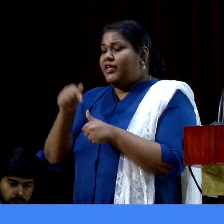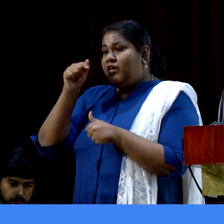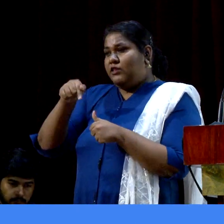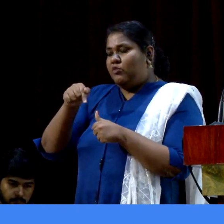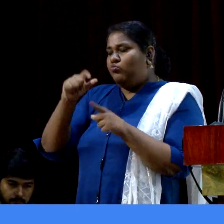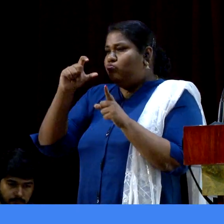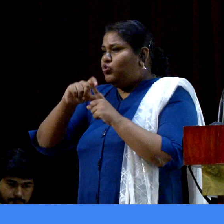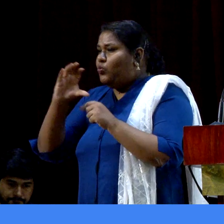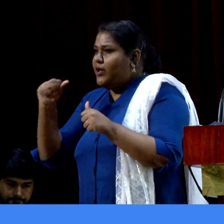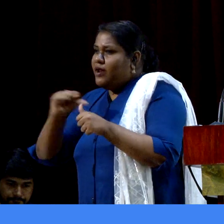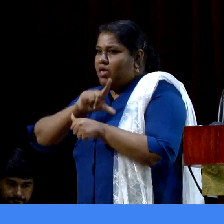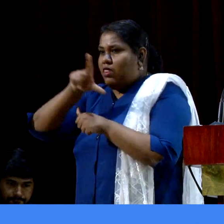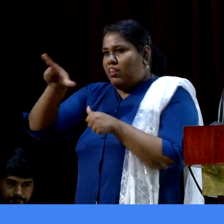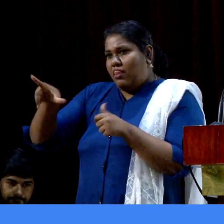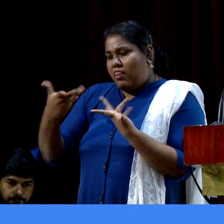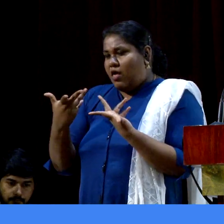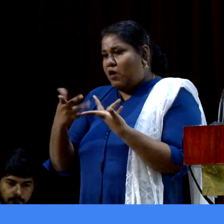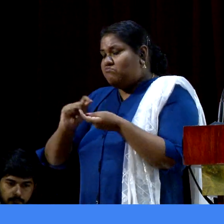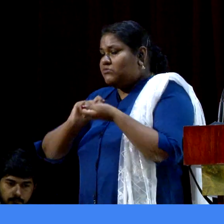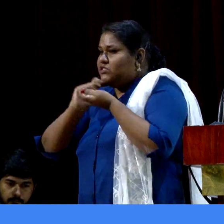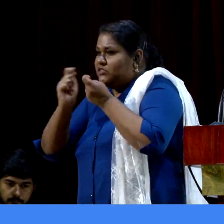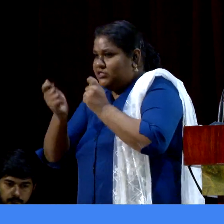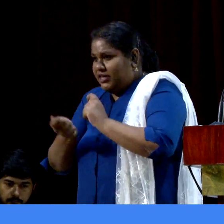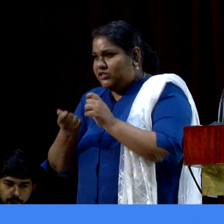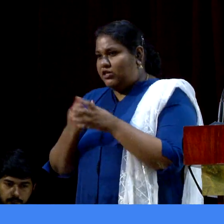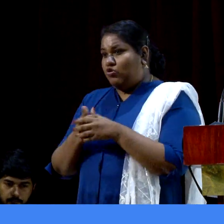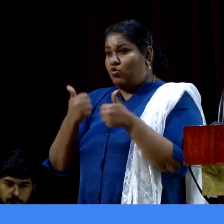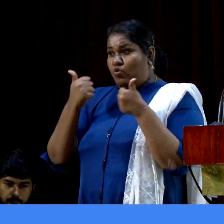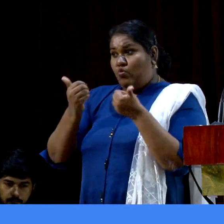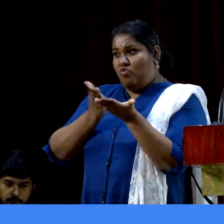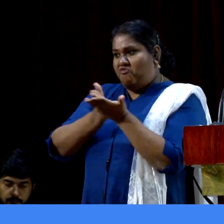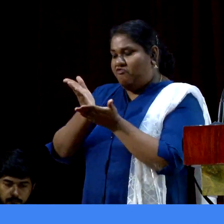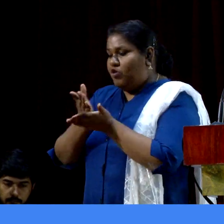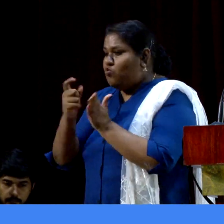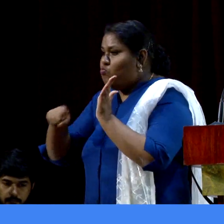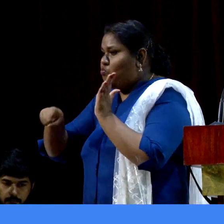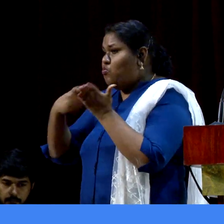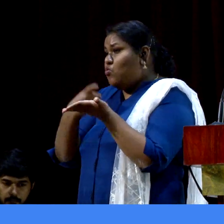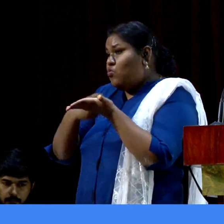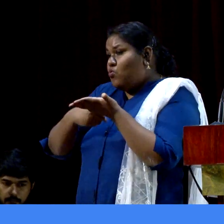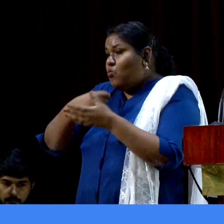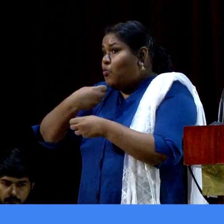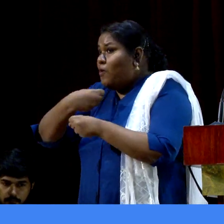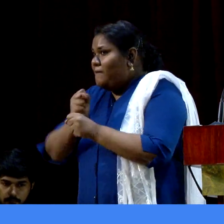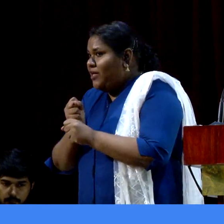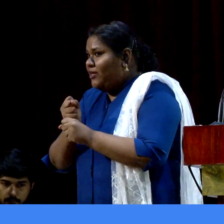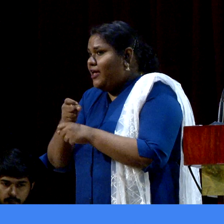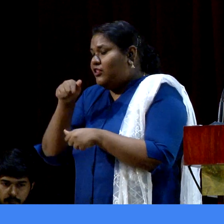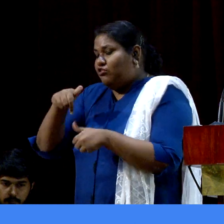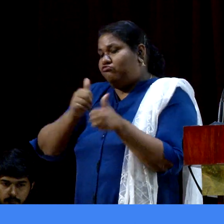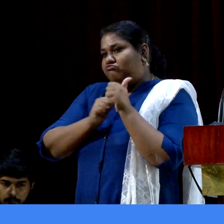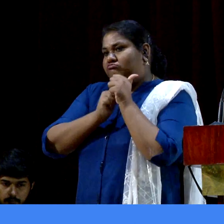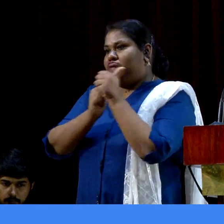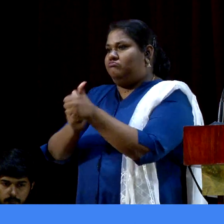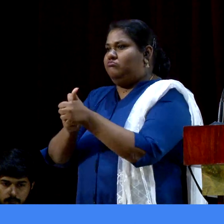நிறைவேற்றப்பட வேண்டும் என்று முனைப்பு காட்டி சட்டங்களையும் திட்டங்களையும் கொண்டு வந்தப்பட்டது.